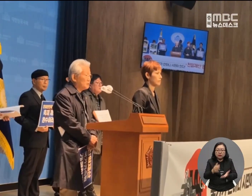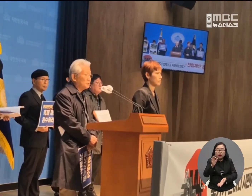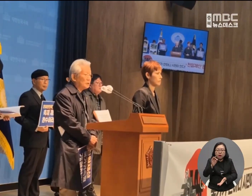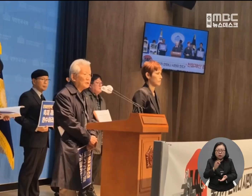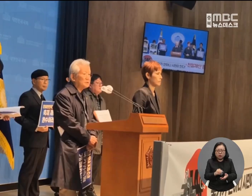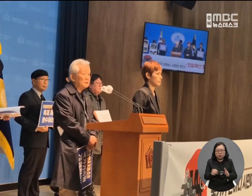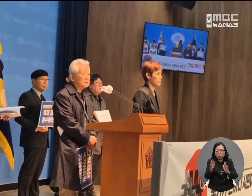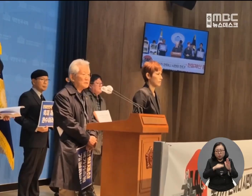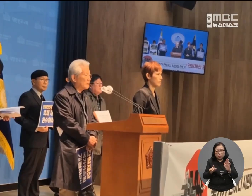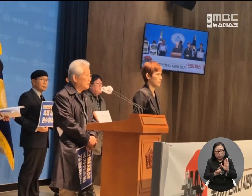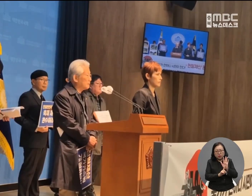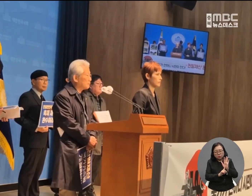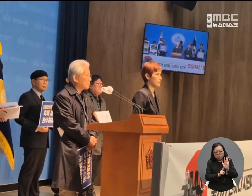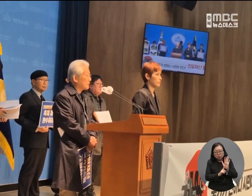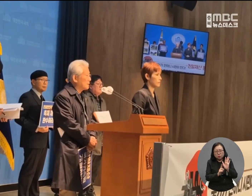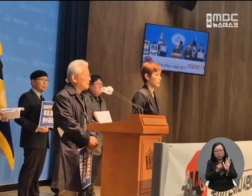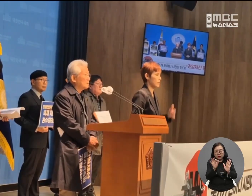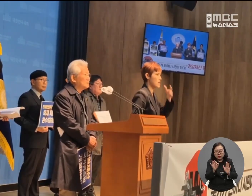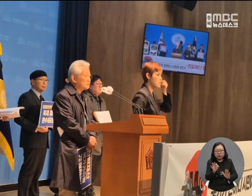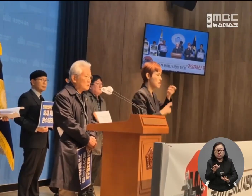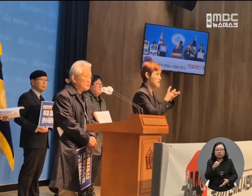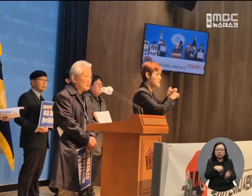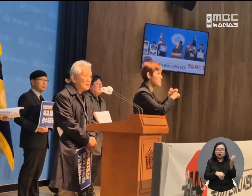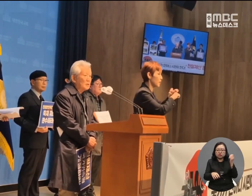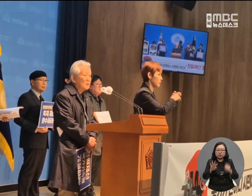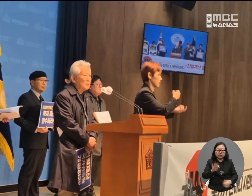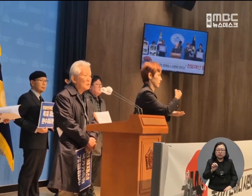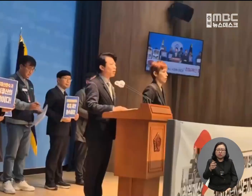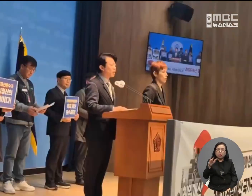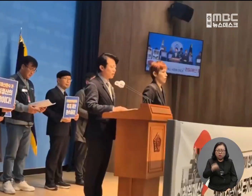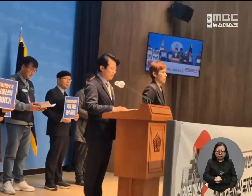공시지가으로 42억 5천만 원에 이상황에서